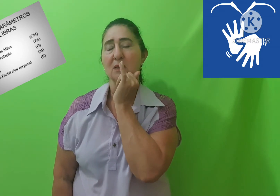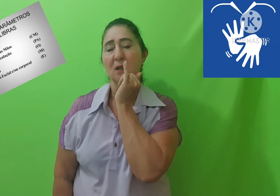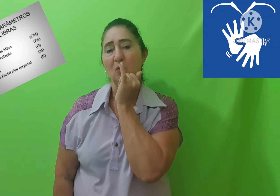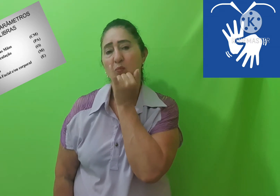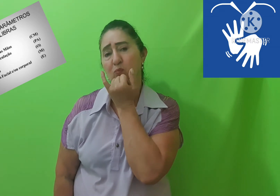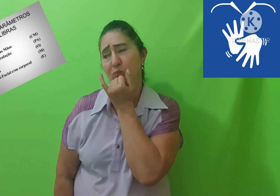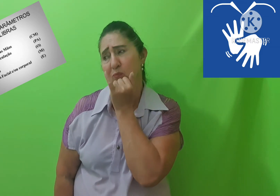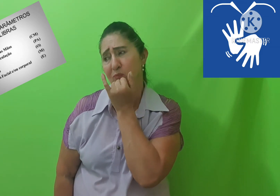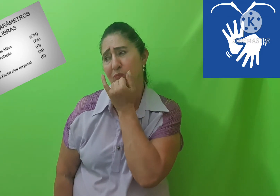Expressão,